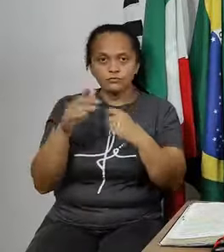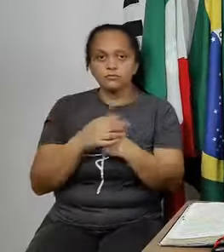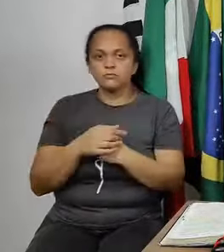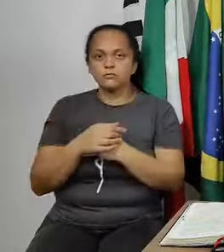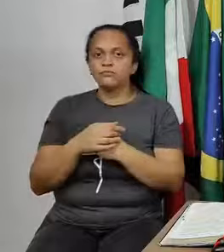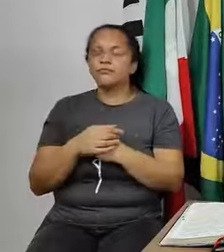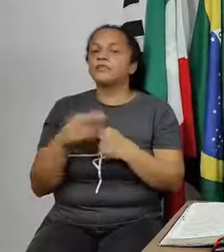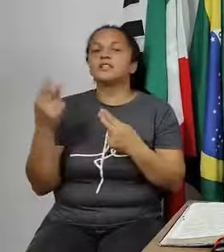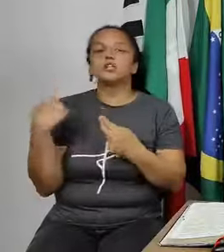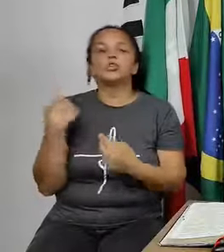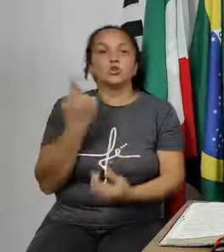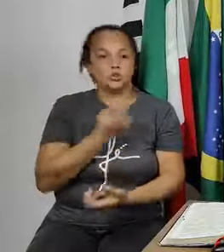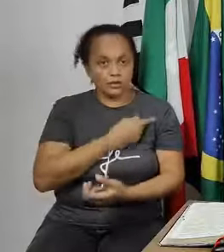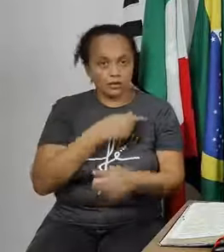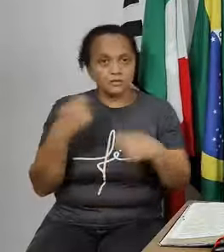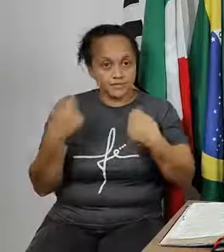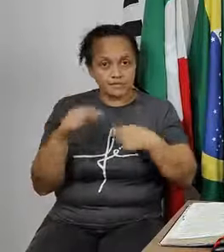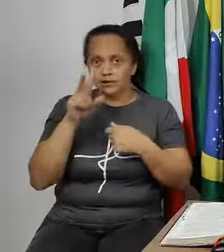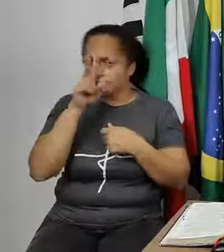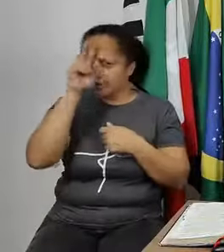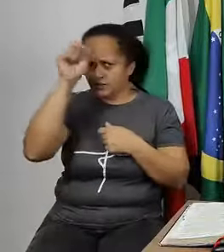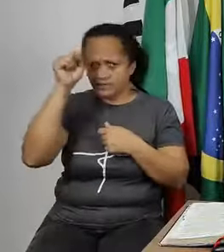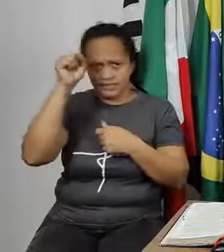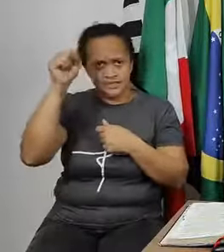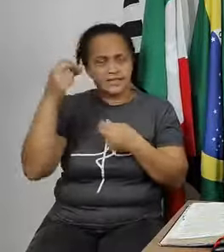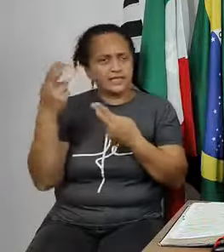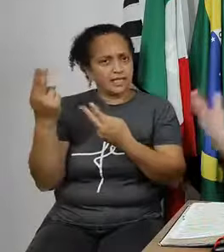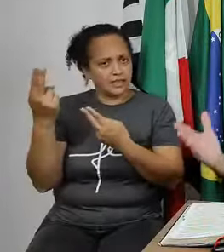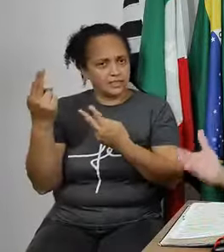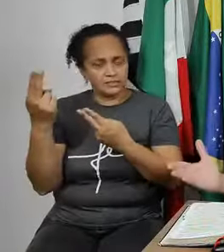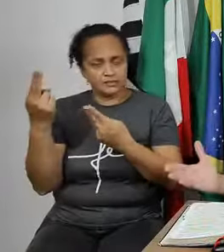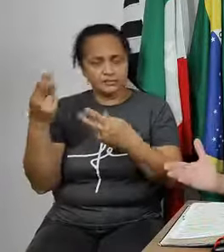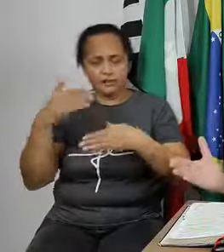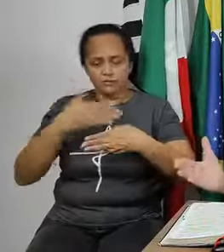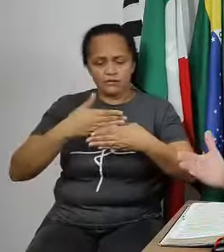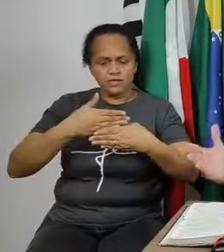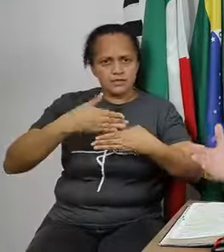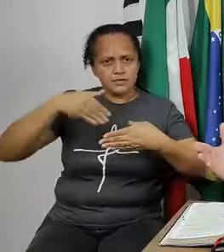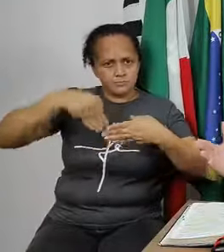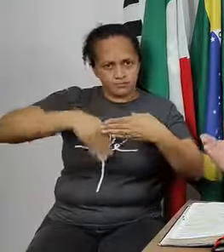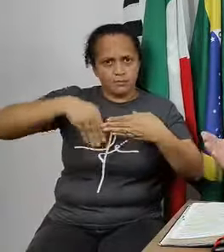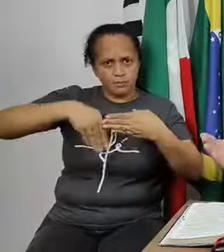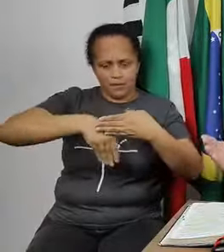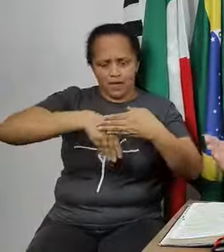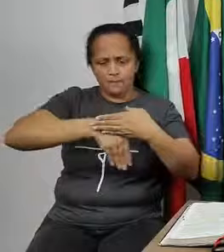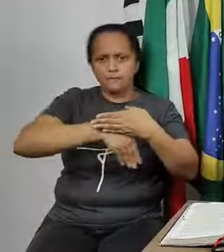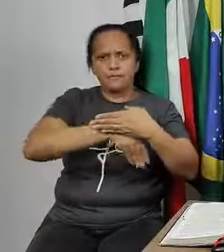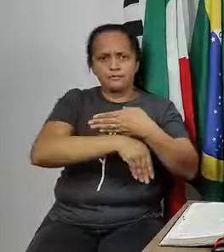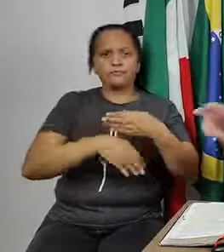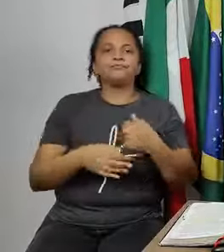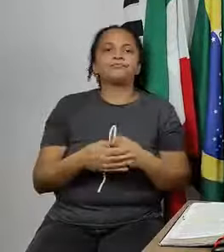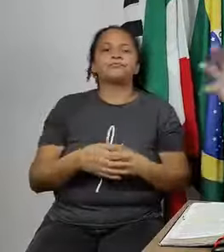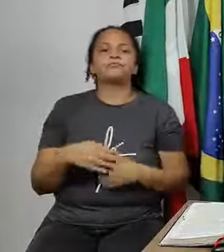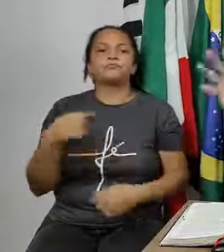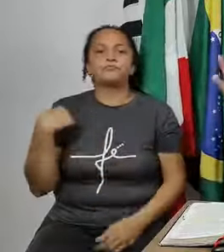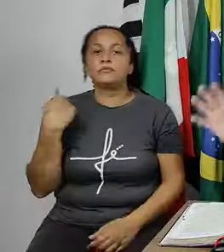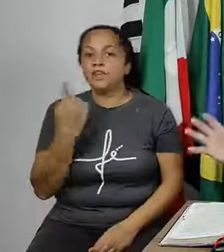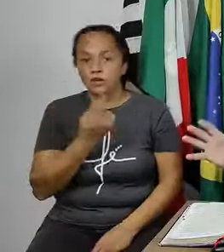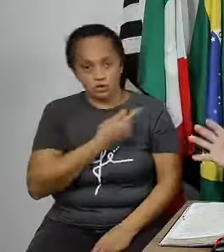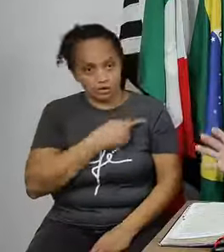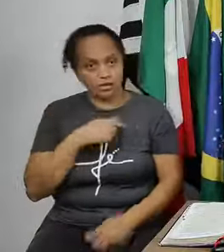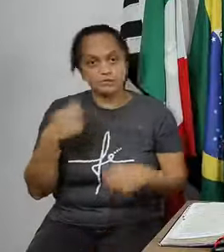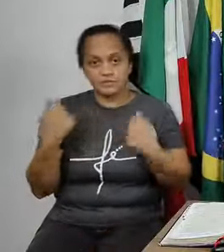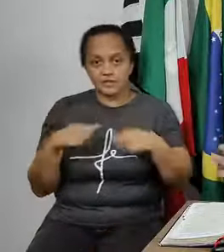uma rocha, né? Podemos também edificar a nossa fé sobre dois tipos